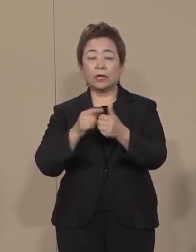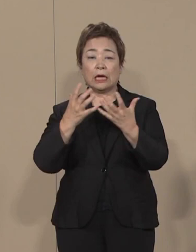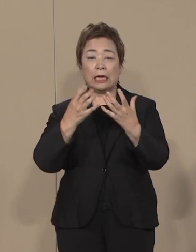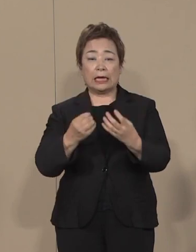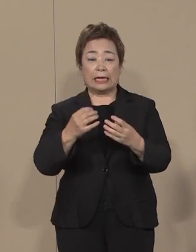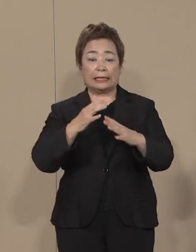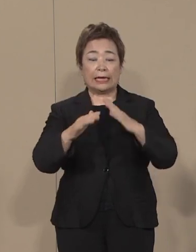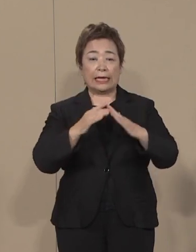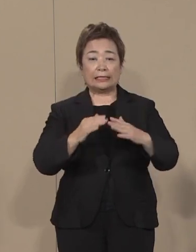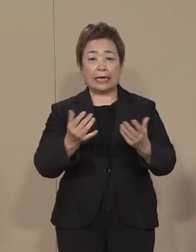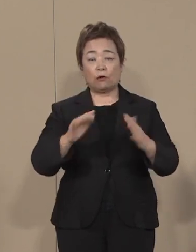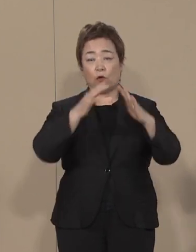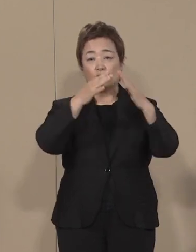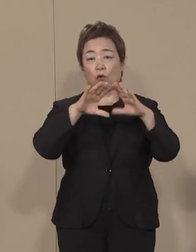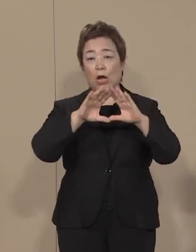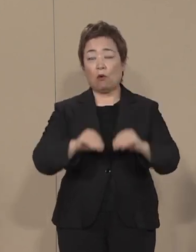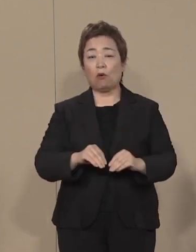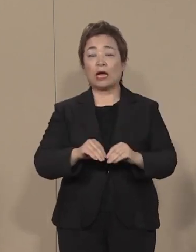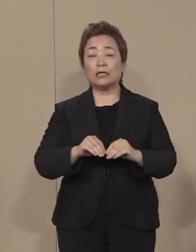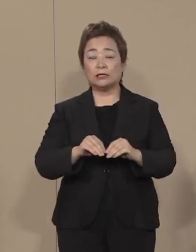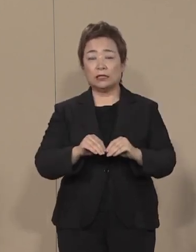冷戦構造が崩壊し